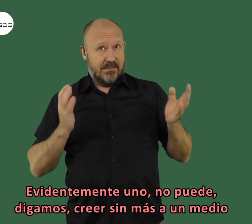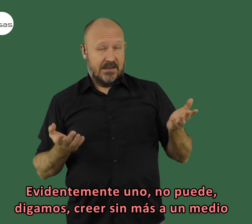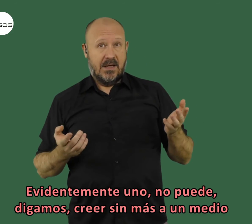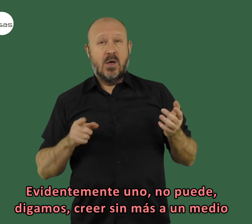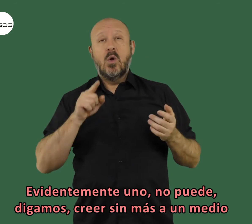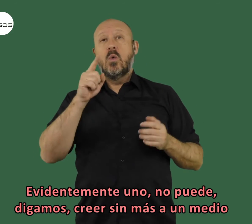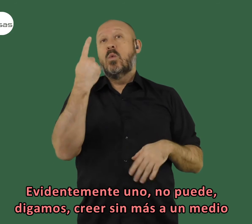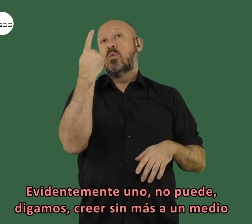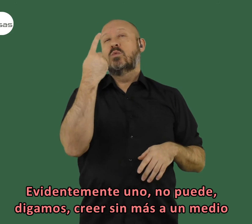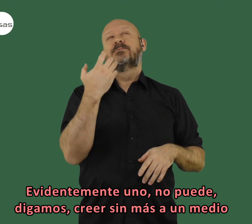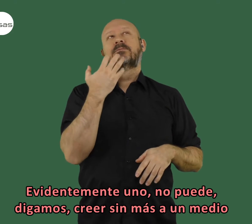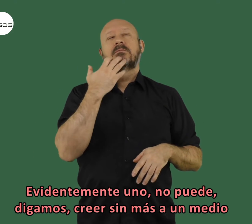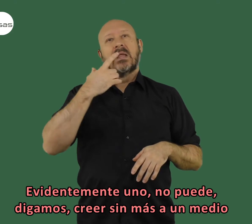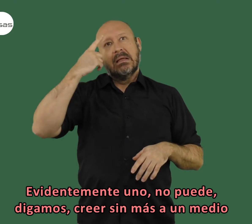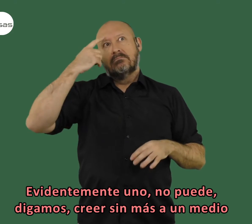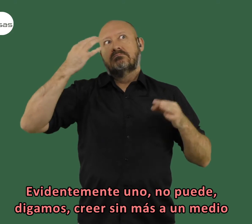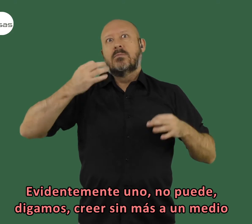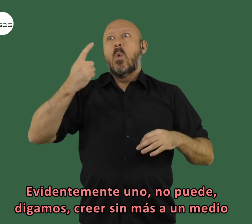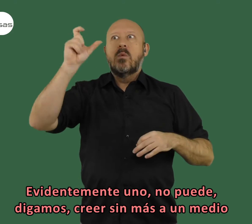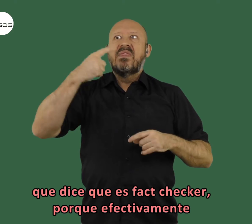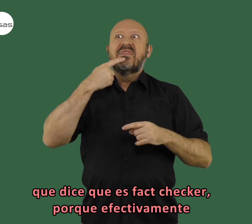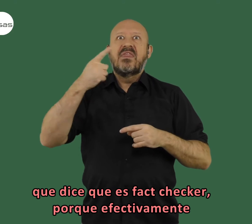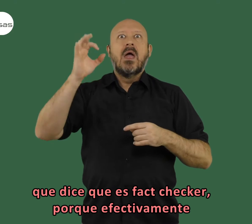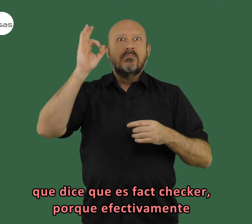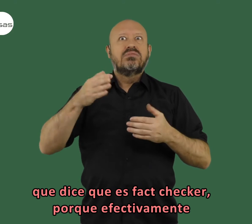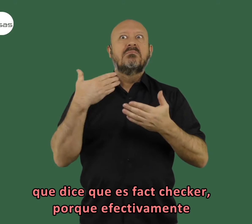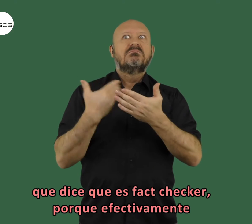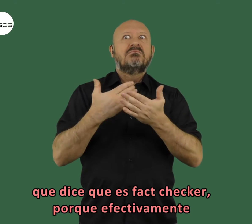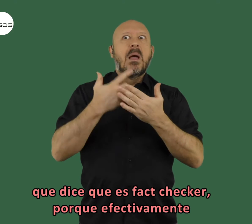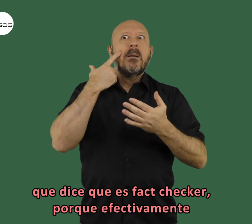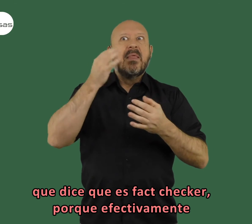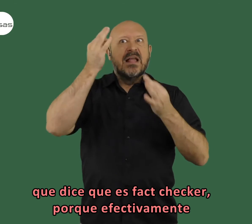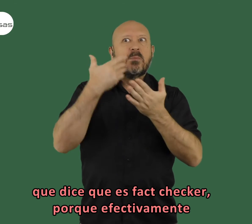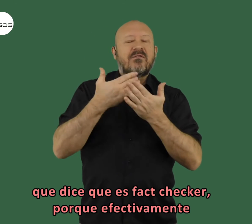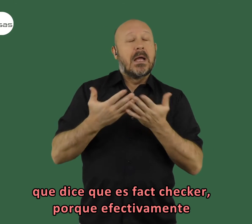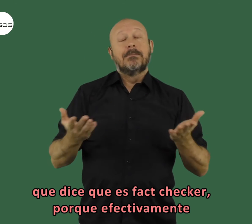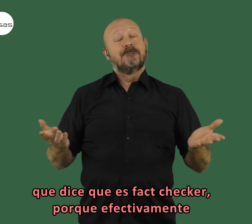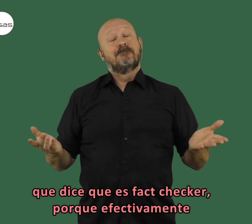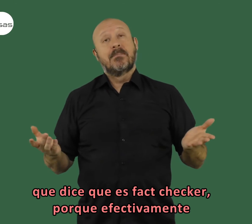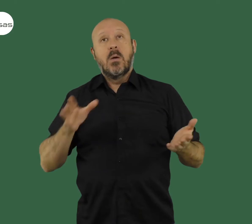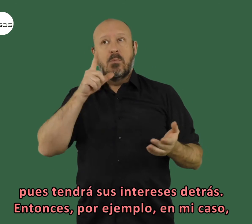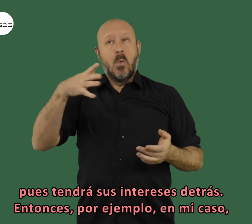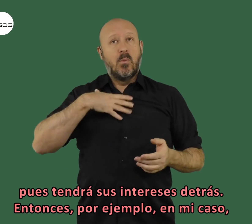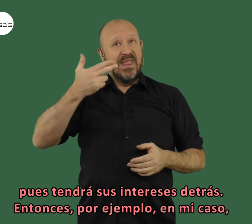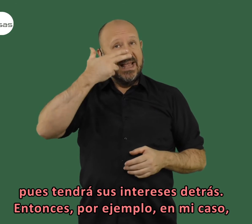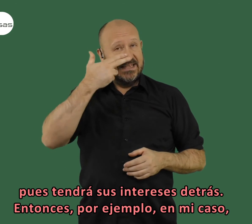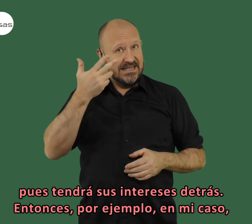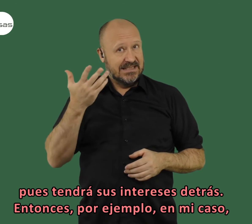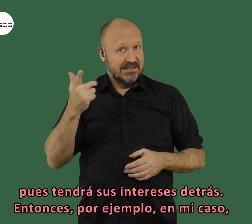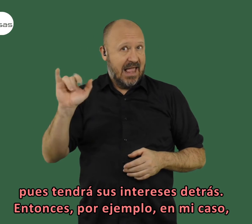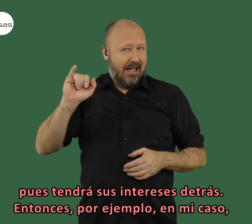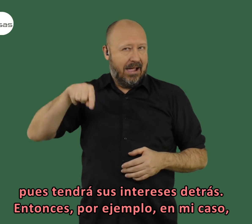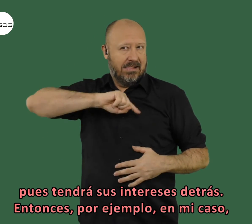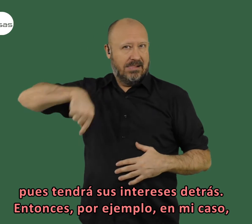uno no puede, digamos, creer sin más a un medio que dice que es fact-checker, porque efectivamente pues, tendrá sus intereses